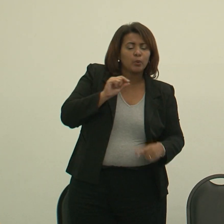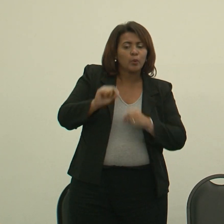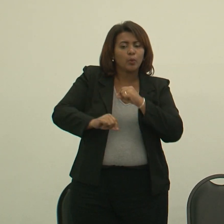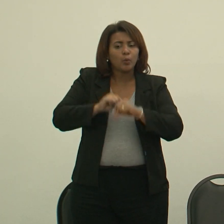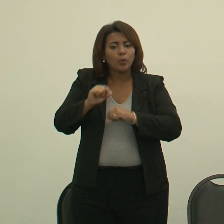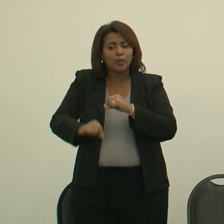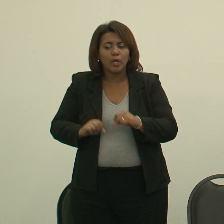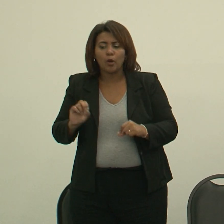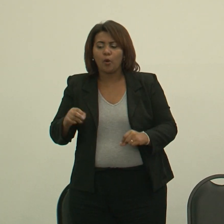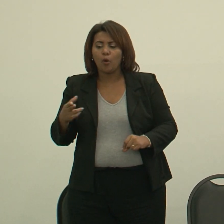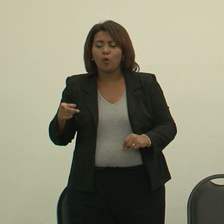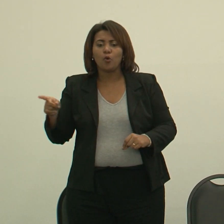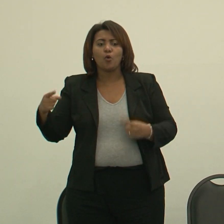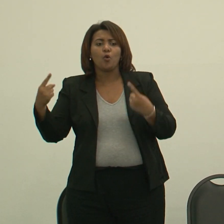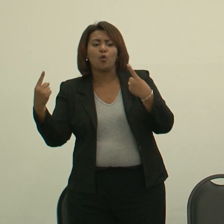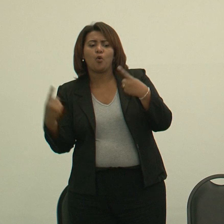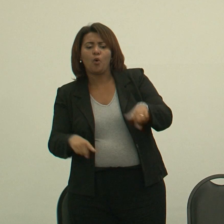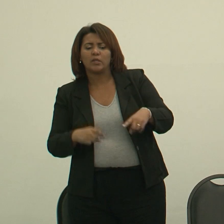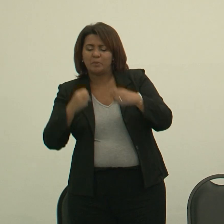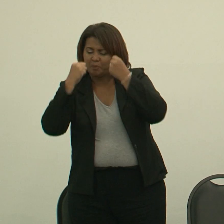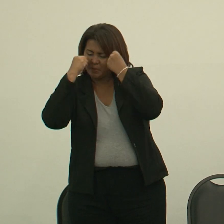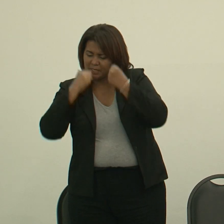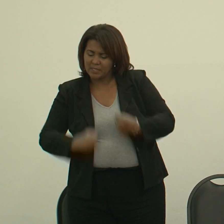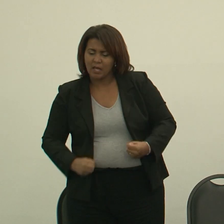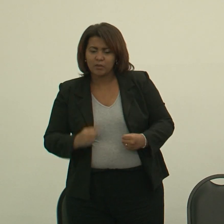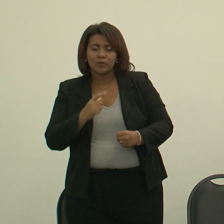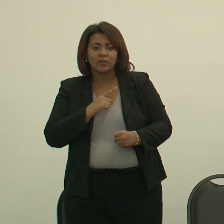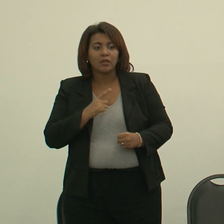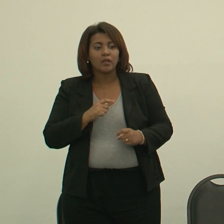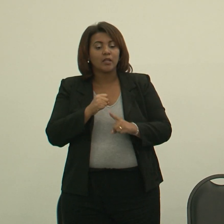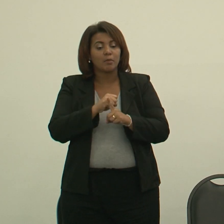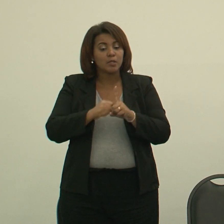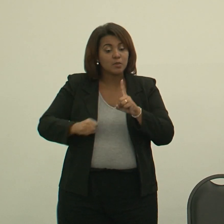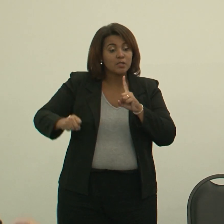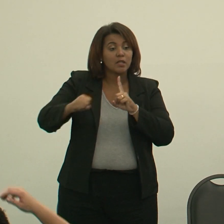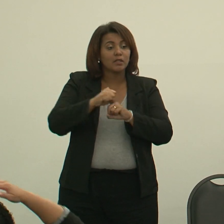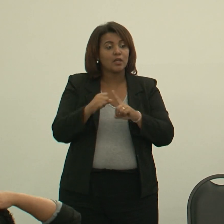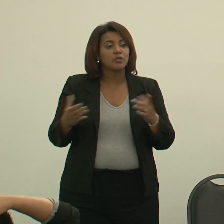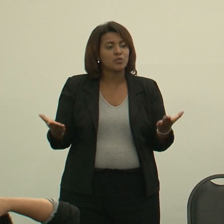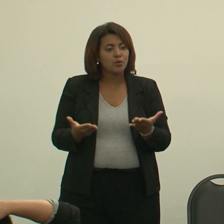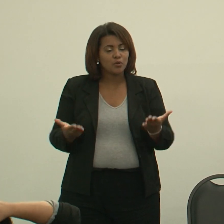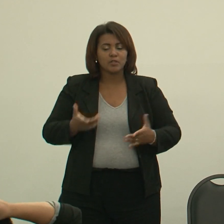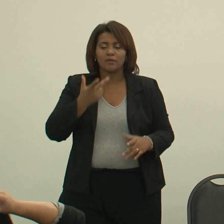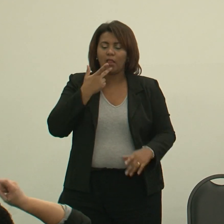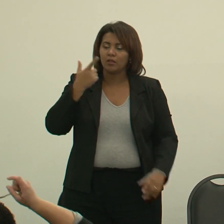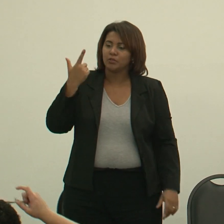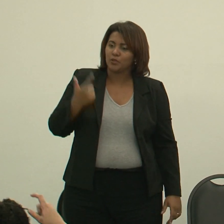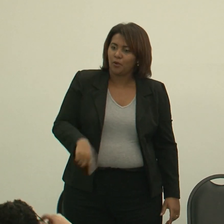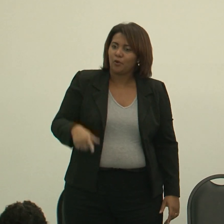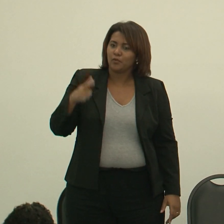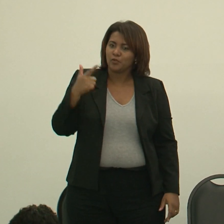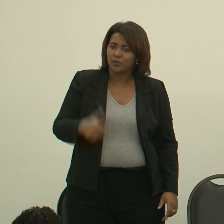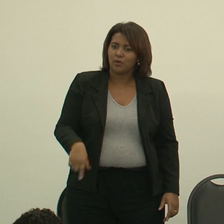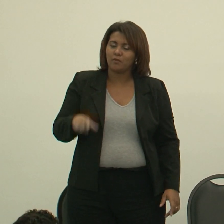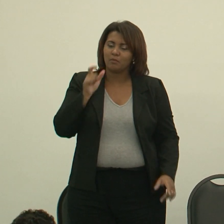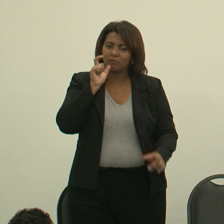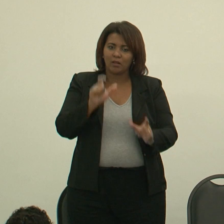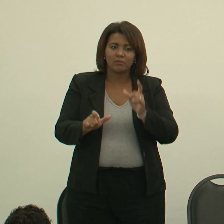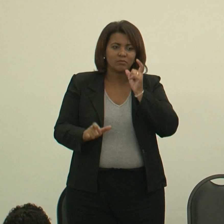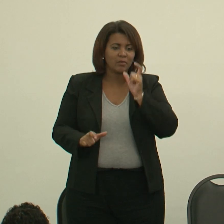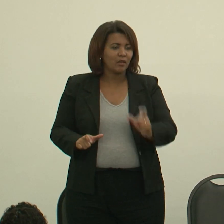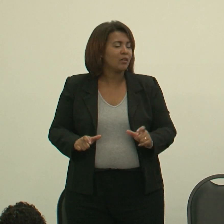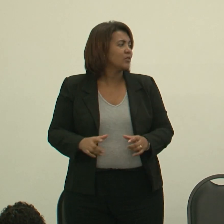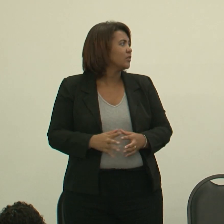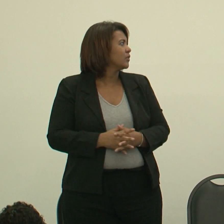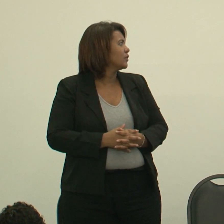beirando a intolerância. Olha só, ainda mais na sociedade de hoje em que a gente está repetindo esses conceitos toda hora, não é mesmo?